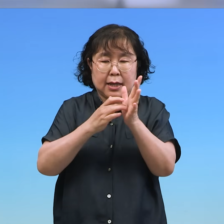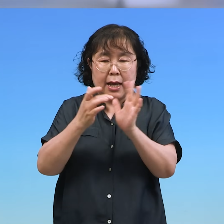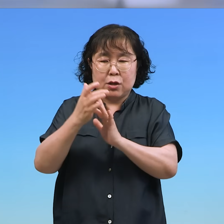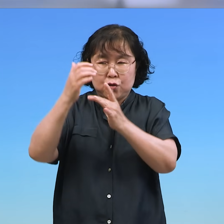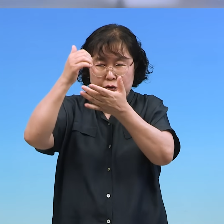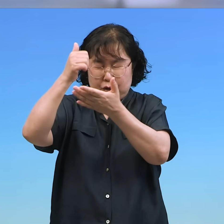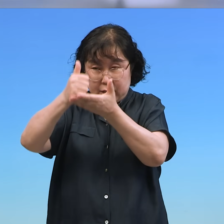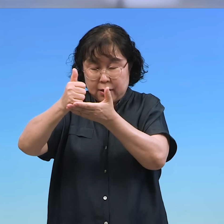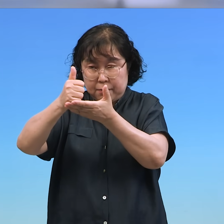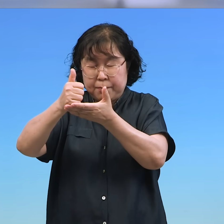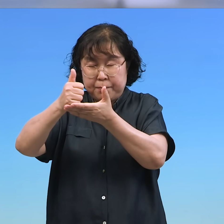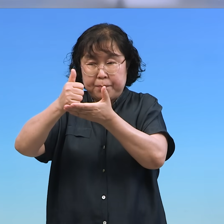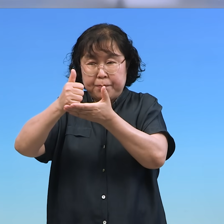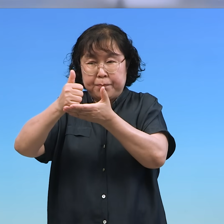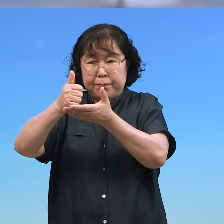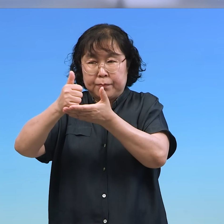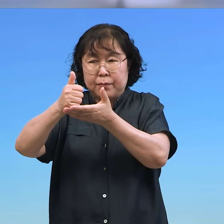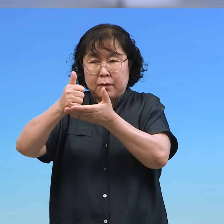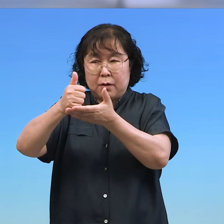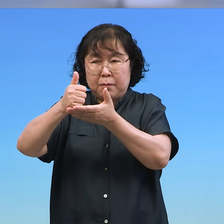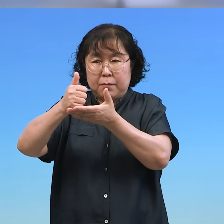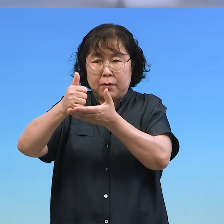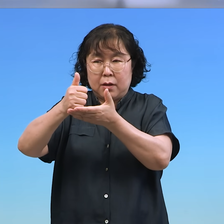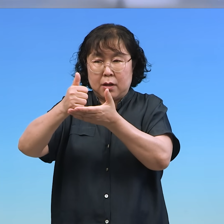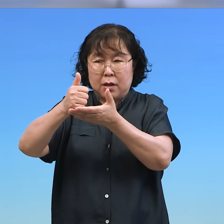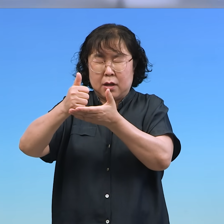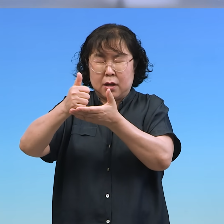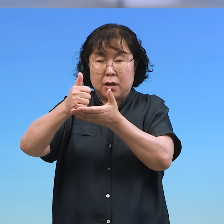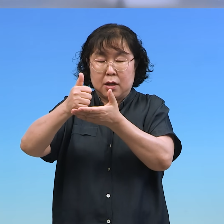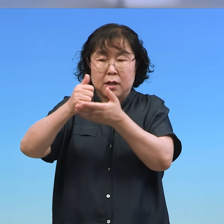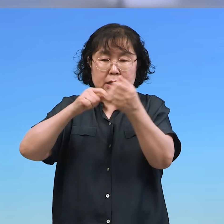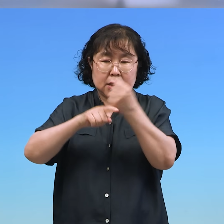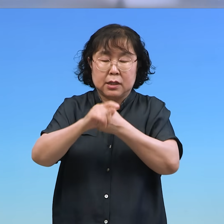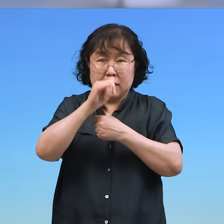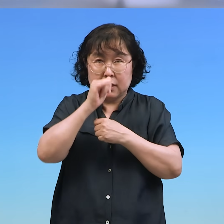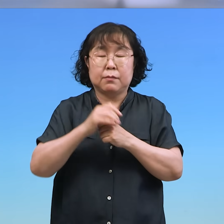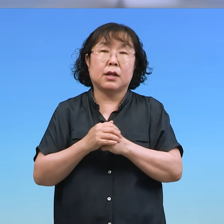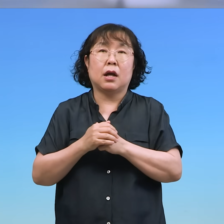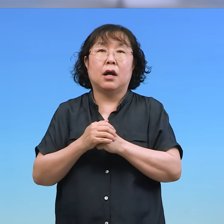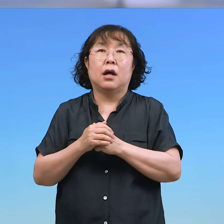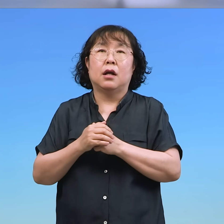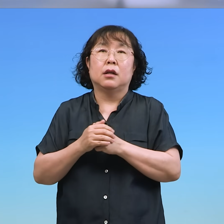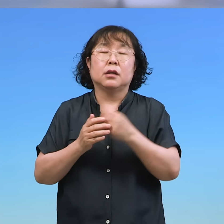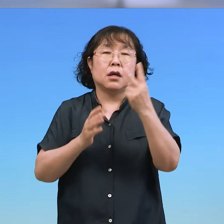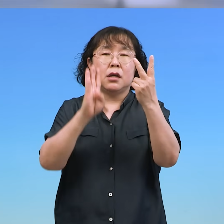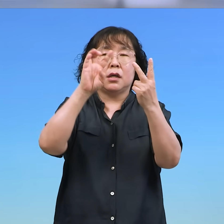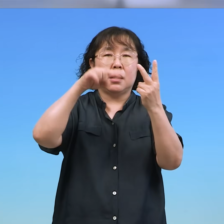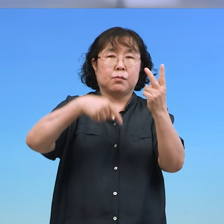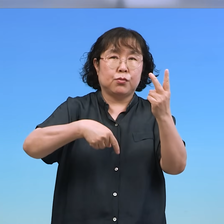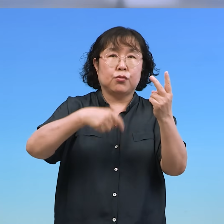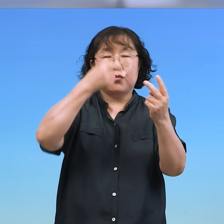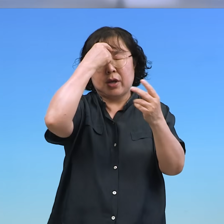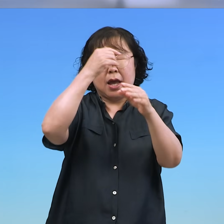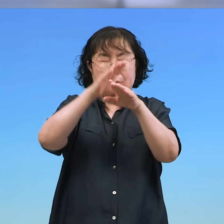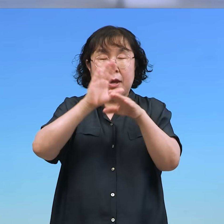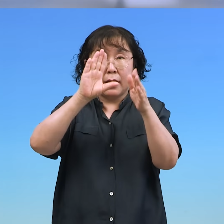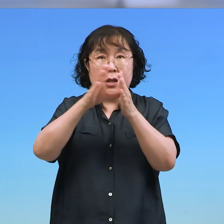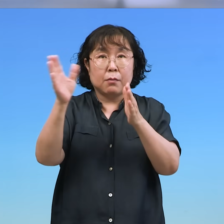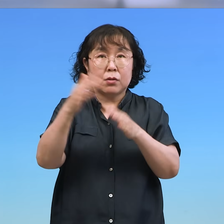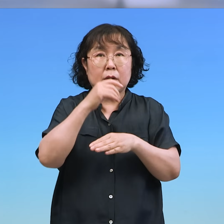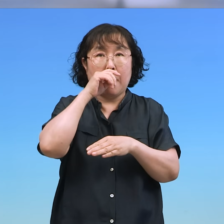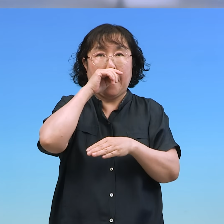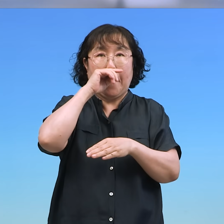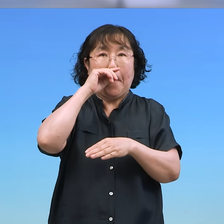이상하게 아까 2부 예배 때부터 자꾸 가장들을 축복하라는 하나님의 메시지가 마음에 계속